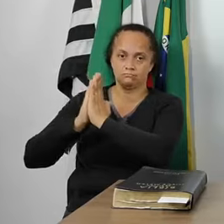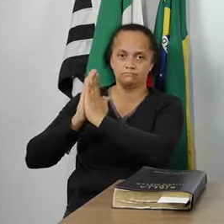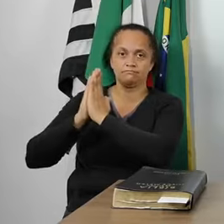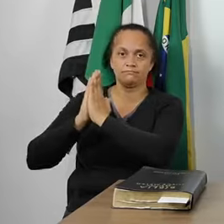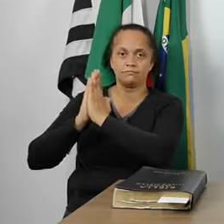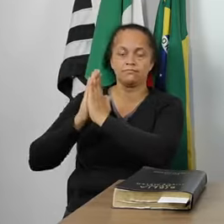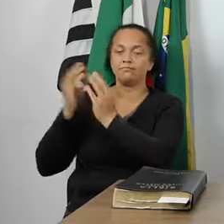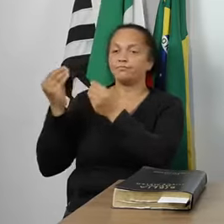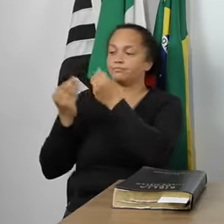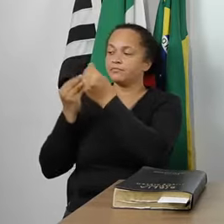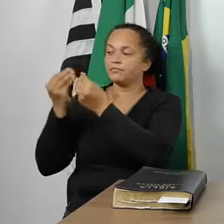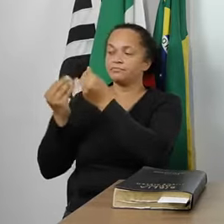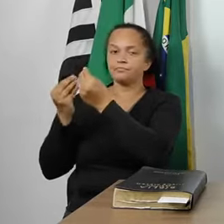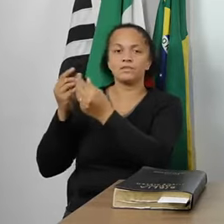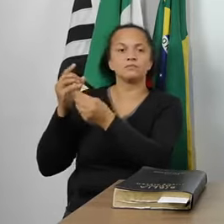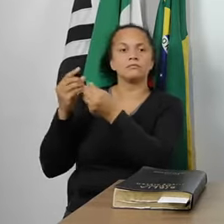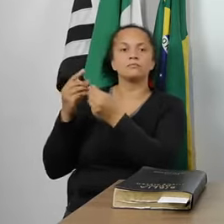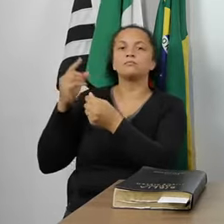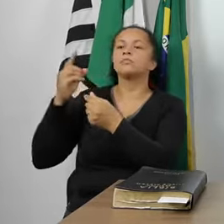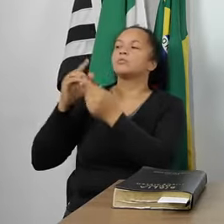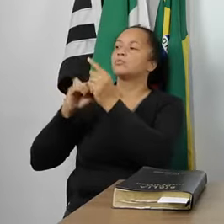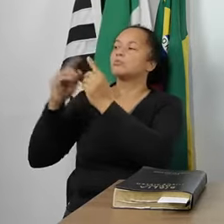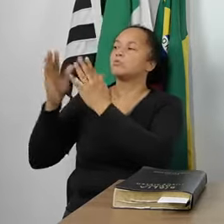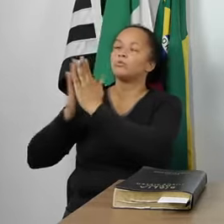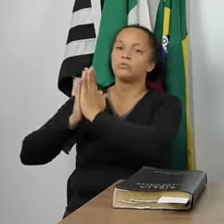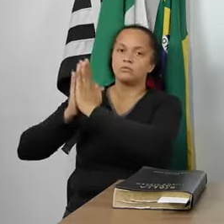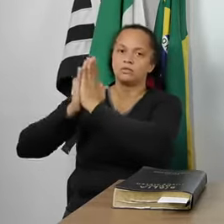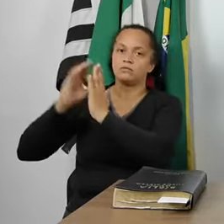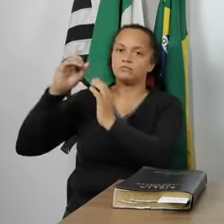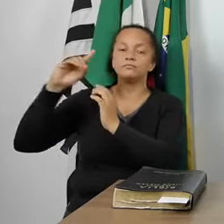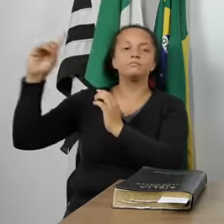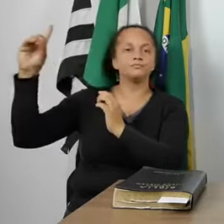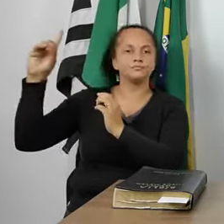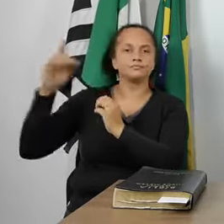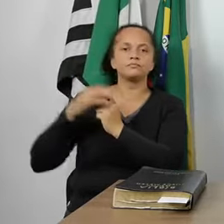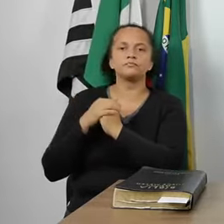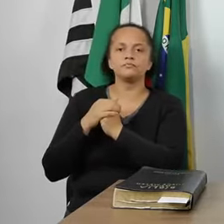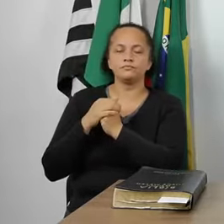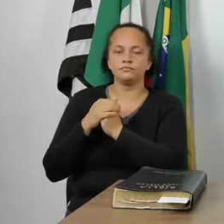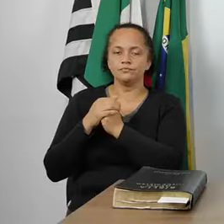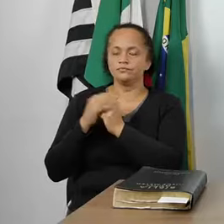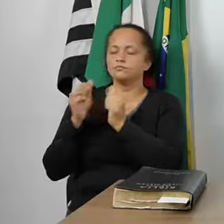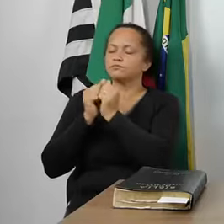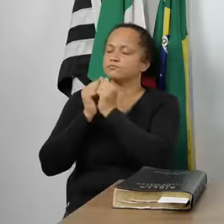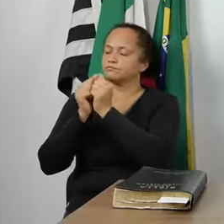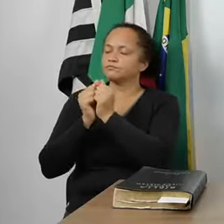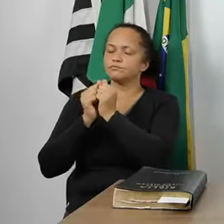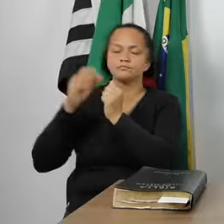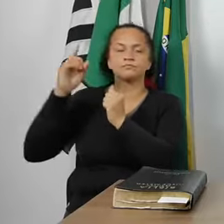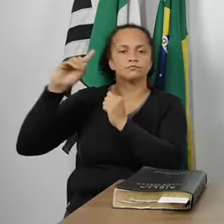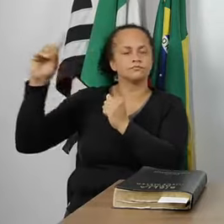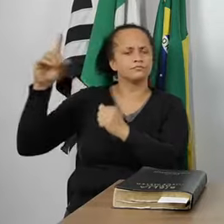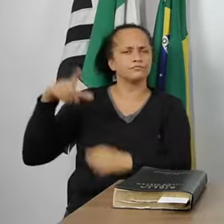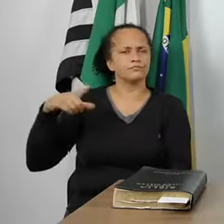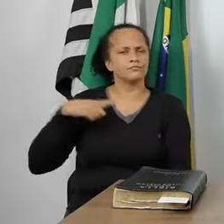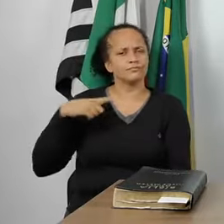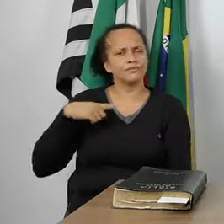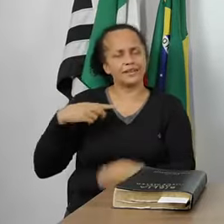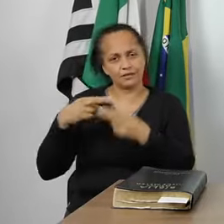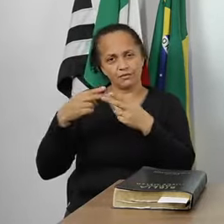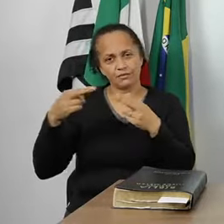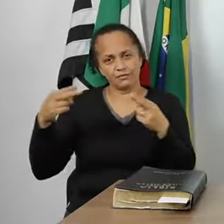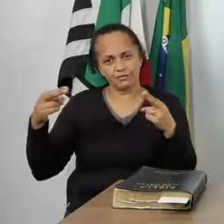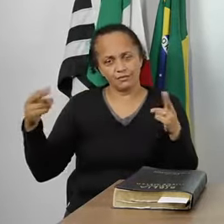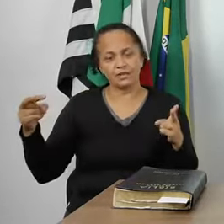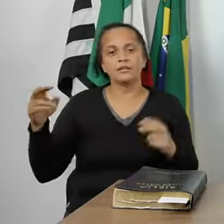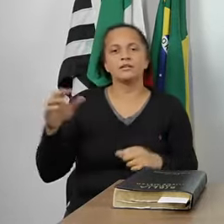da oração. Então, a oração é a chave desse relacionamento com o Pai Celestial. E aí nós temos várias